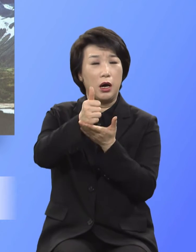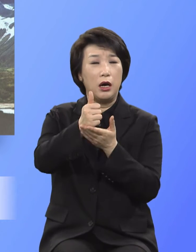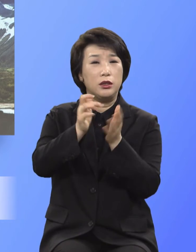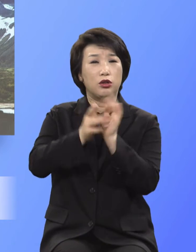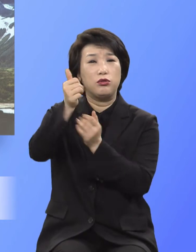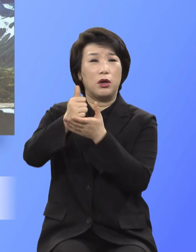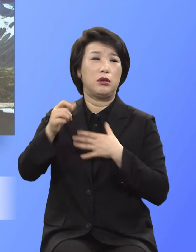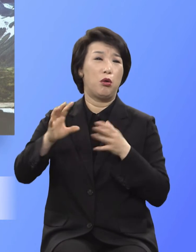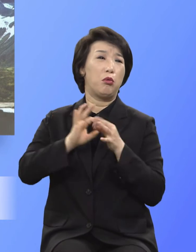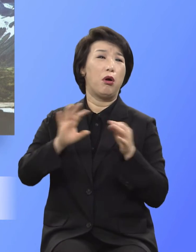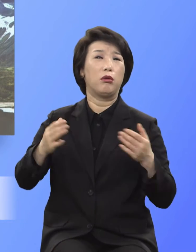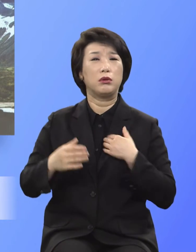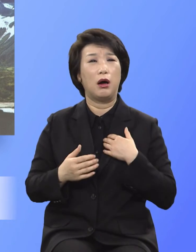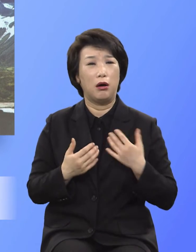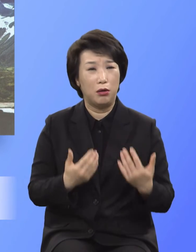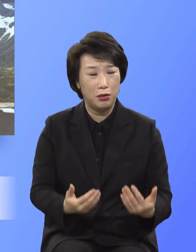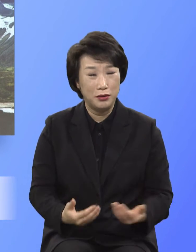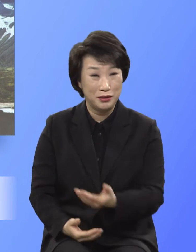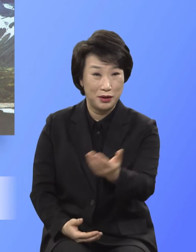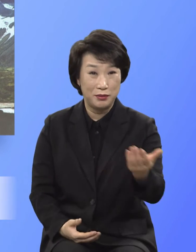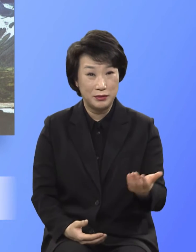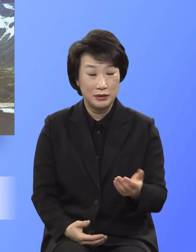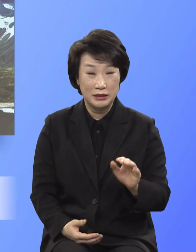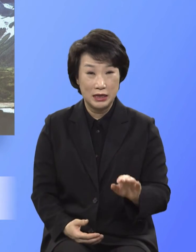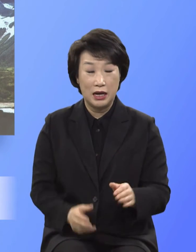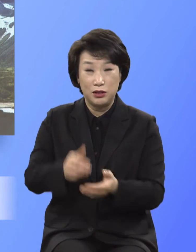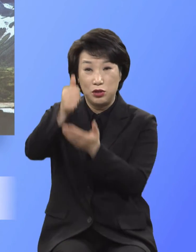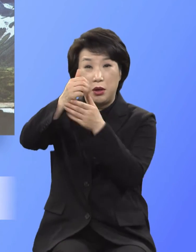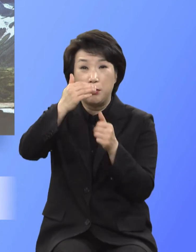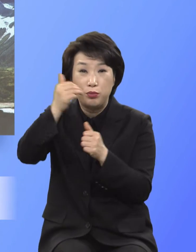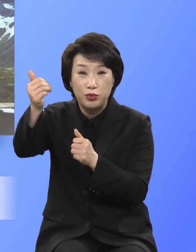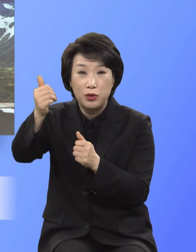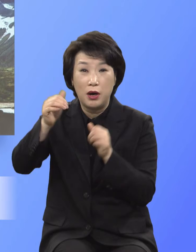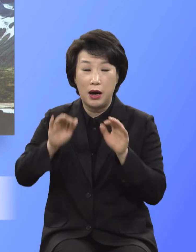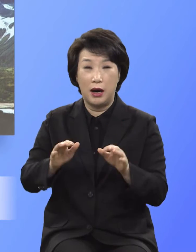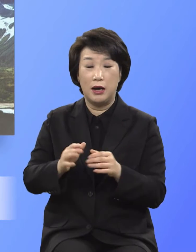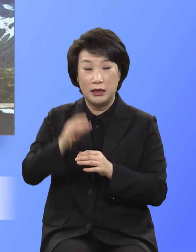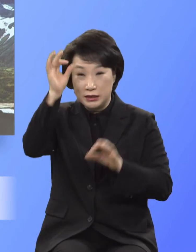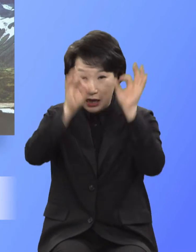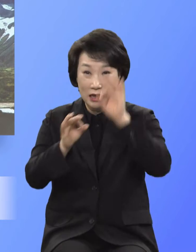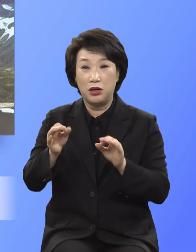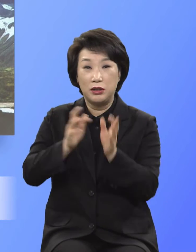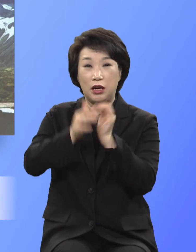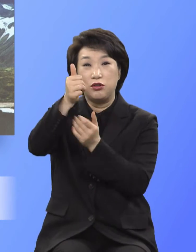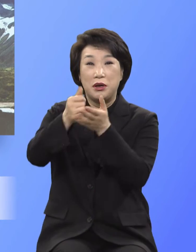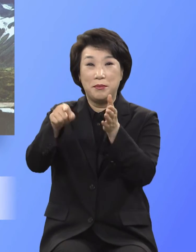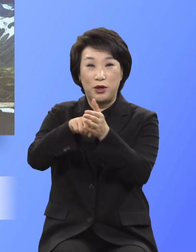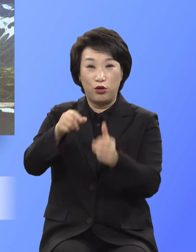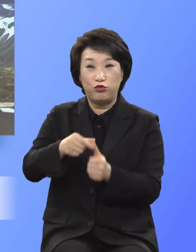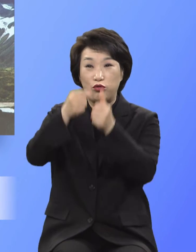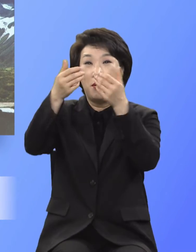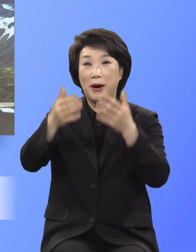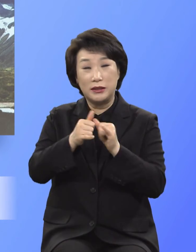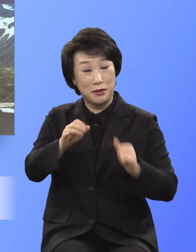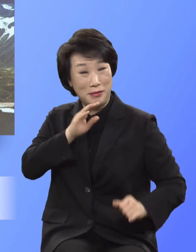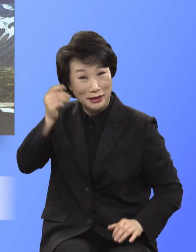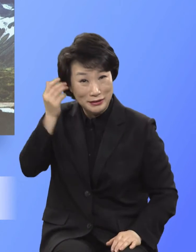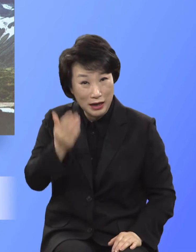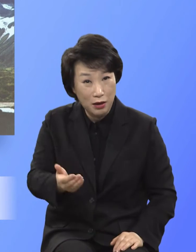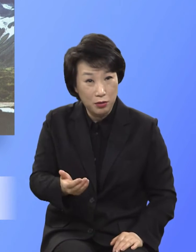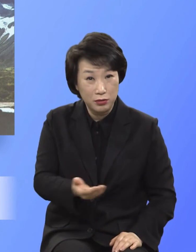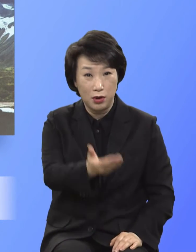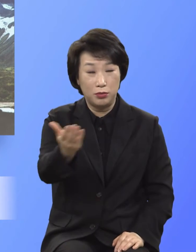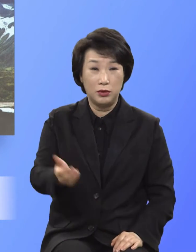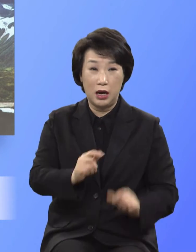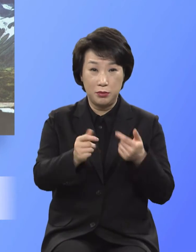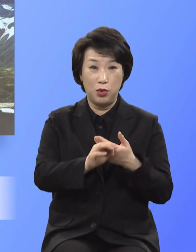상관없는 사람이요, 당신이 주가 부르심을 입어 찾아서 믿고 구원받은 사람이요,